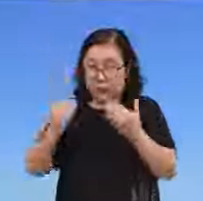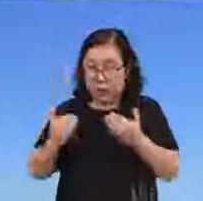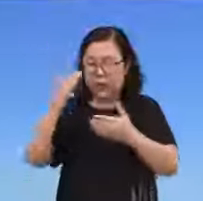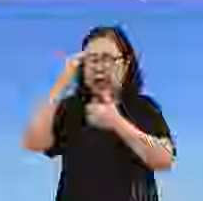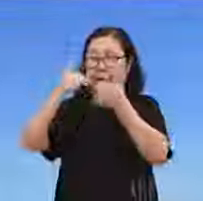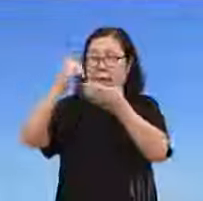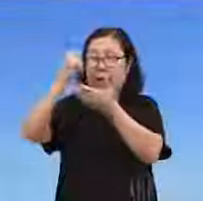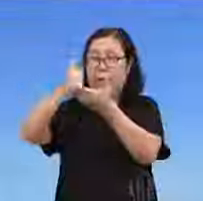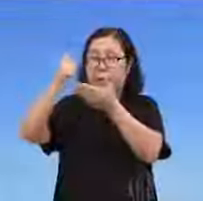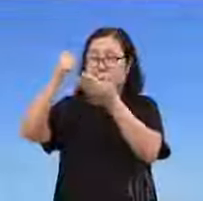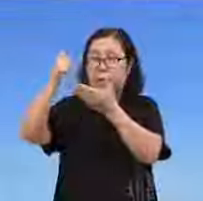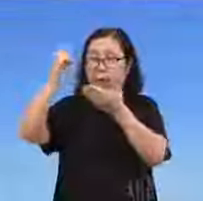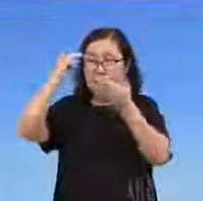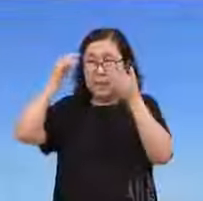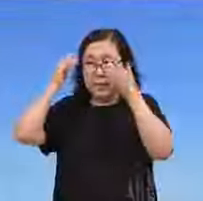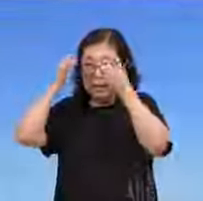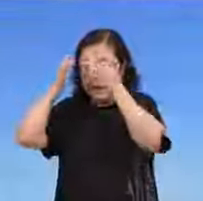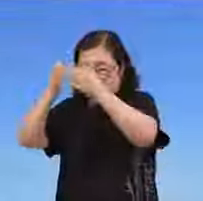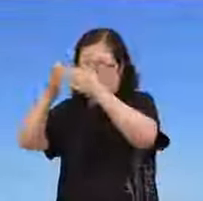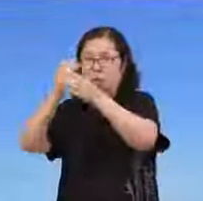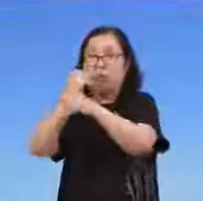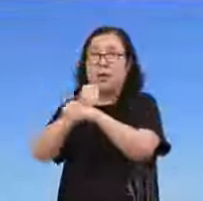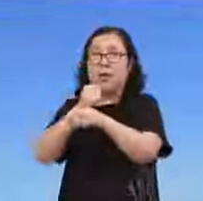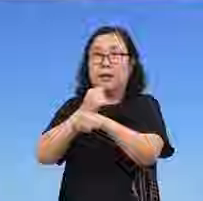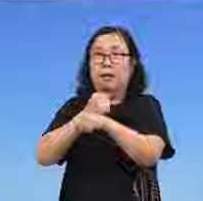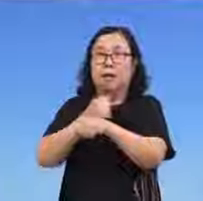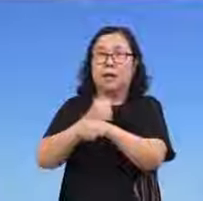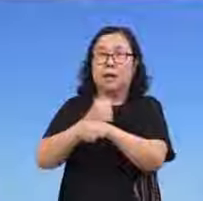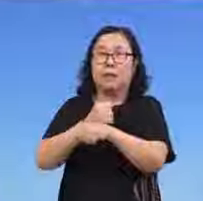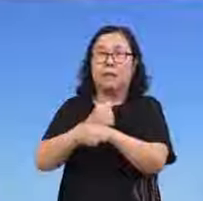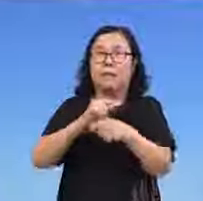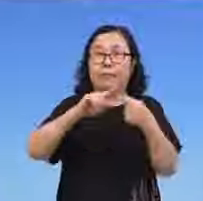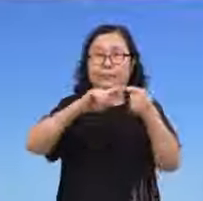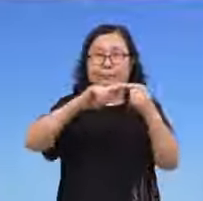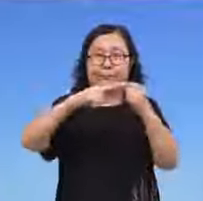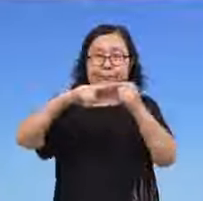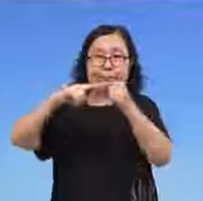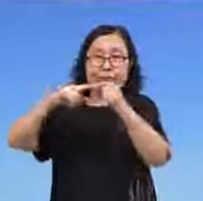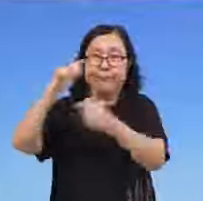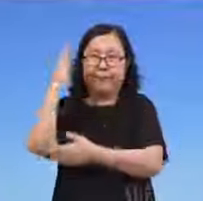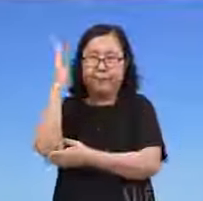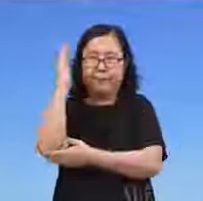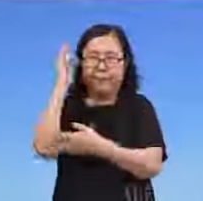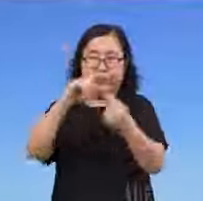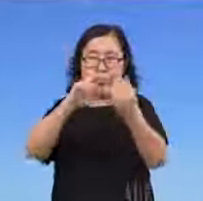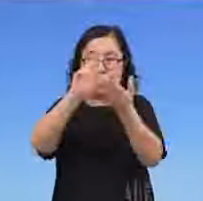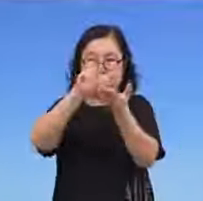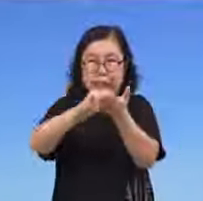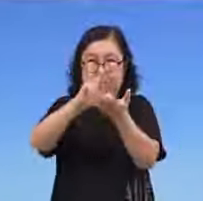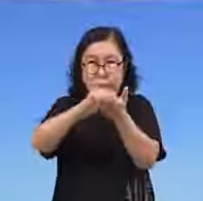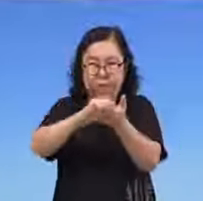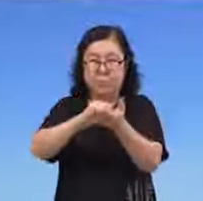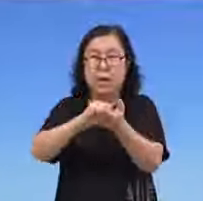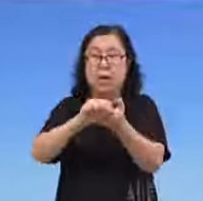하나님께 집중하기. 이게 제가 원했던 풀로 풀어서 설교 제목입니다. 두려울 땐